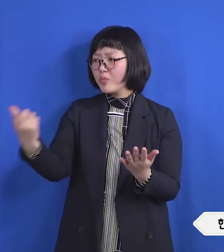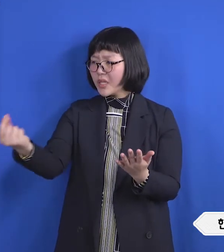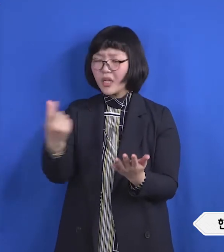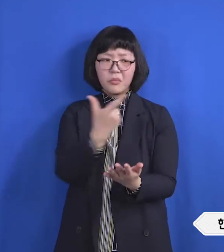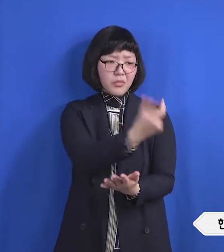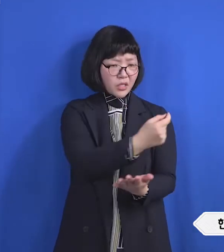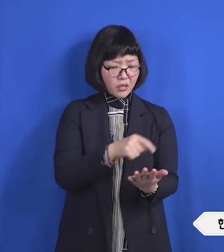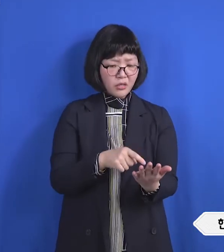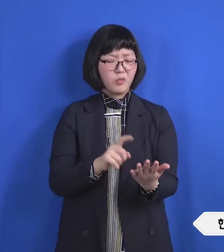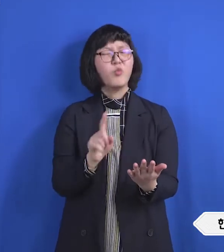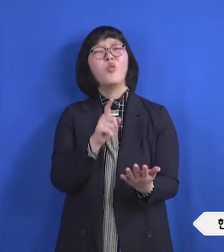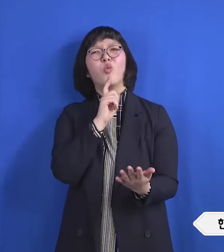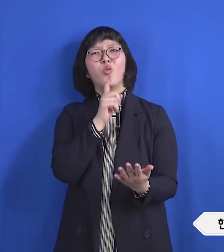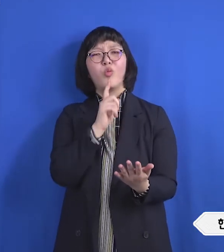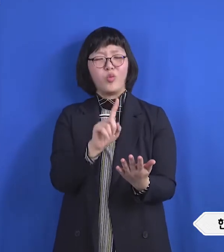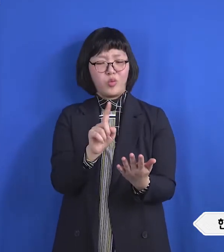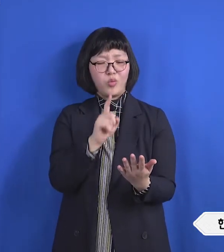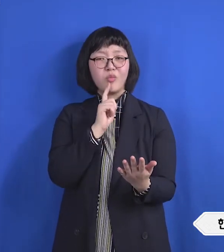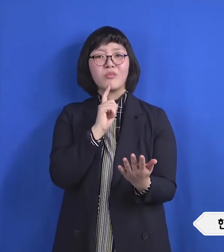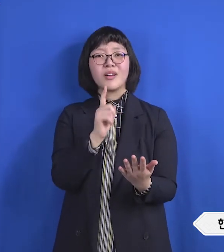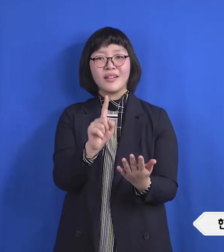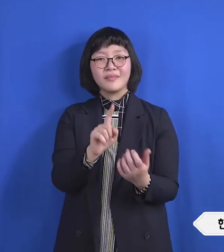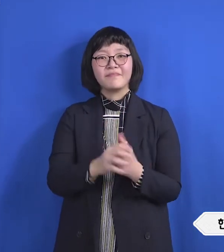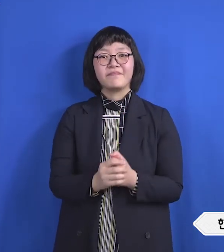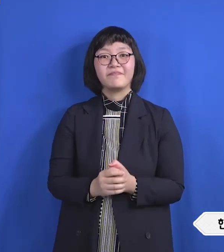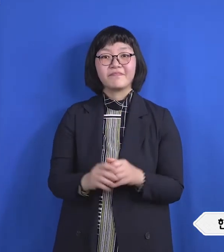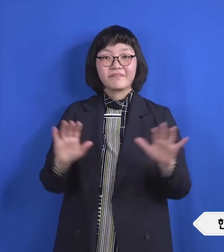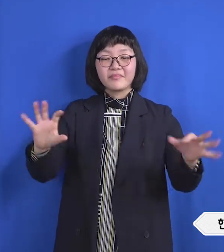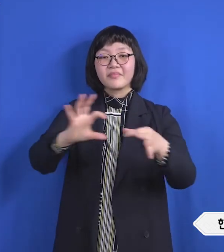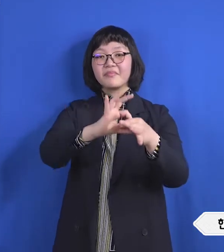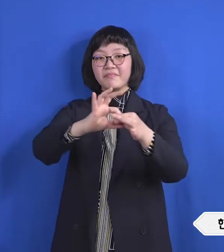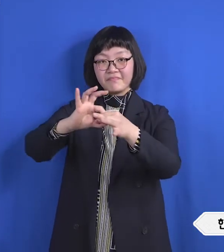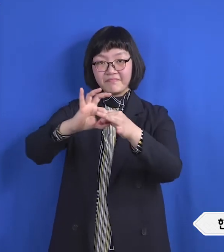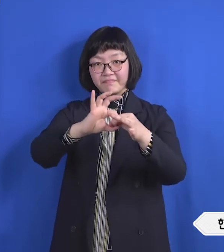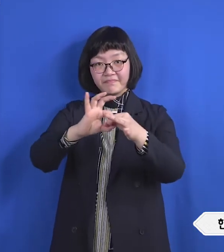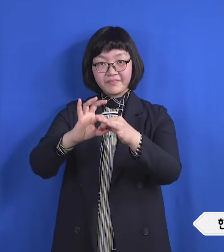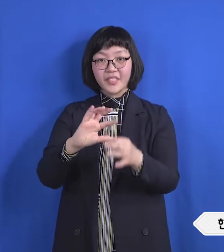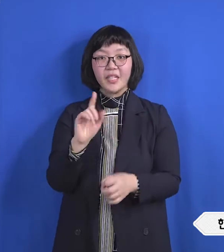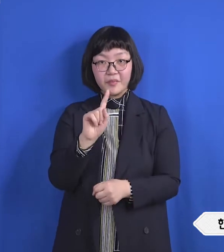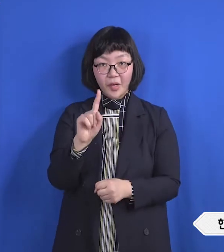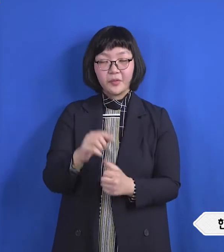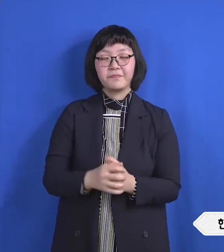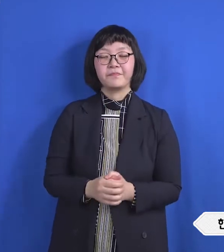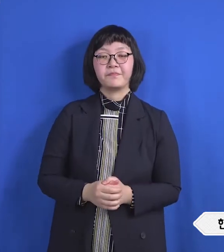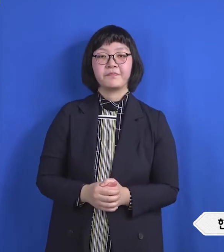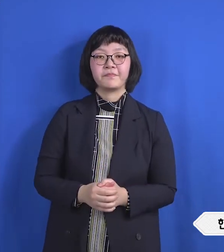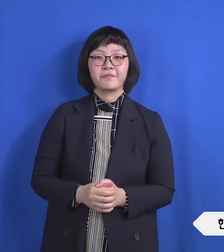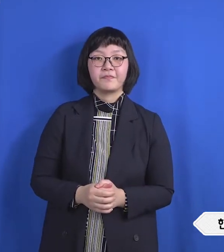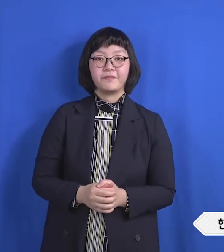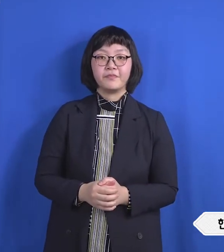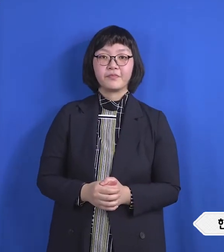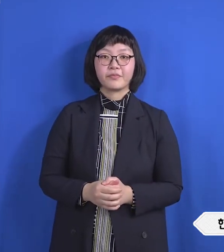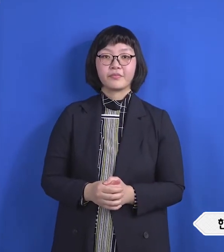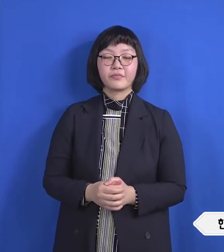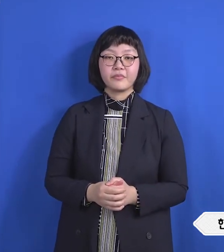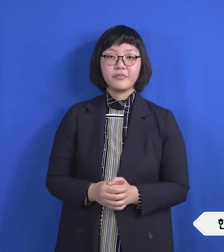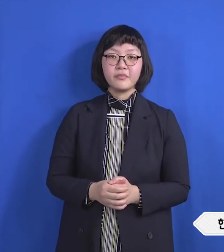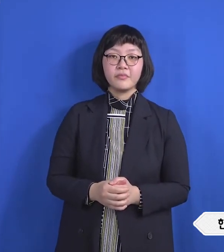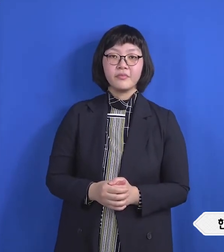것이 문제입니다. 자, 그 둘을 그러면 어떻게 서로 조화시킬 수가 있을 것인가?